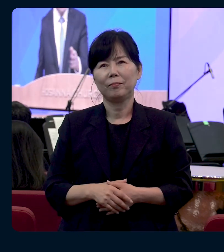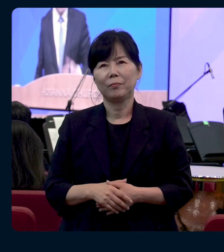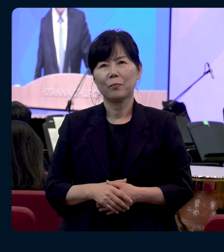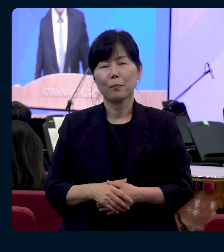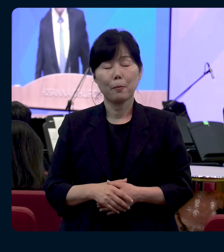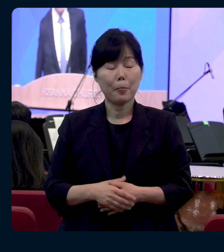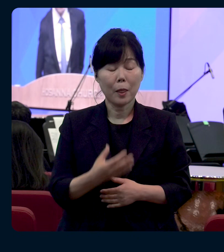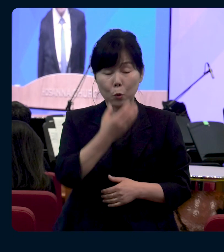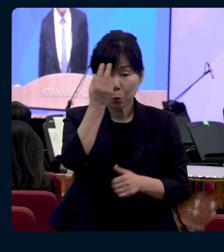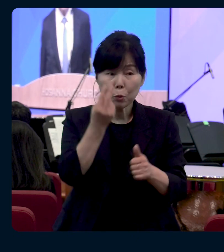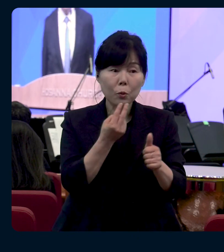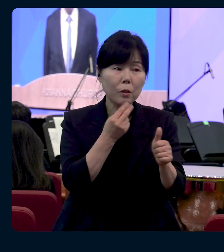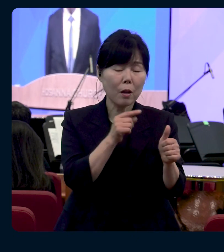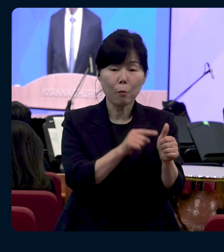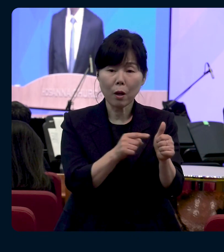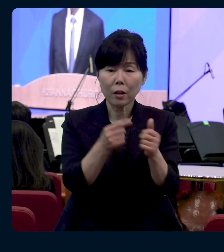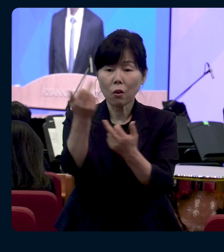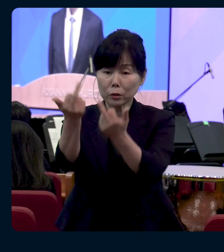여기 요셉의 형제들을 보십시오.